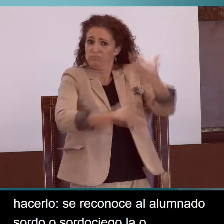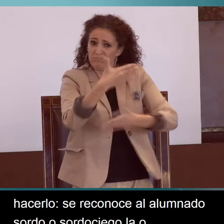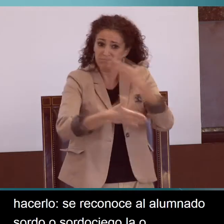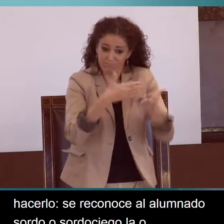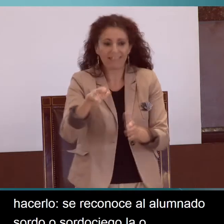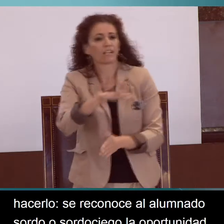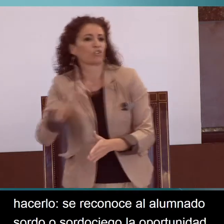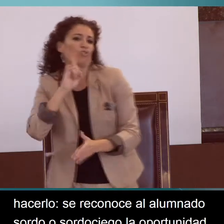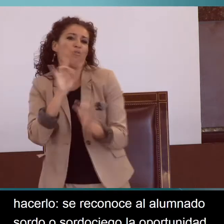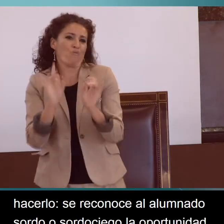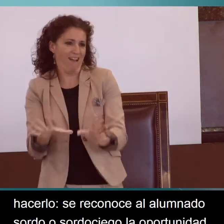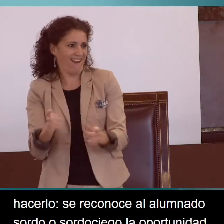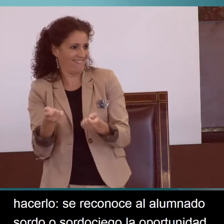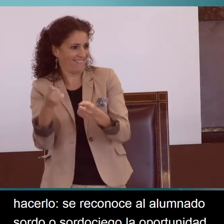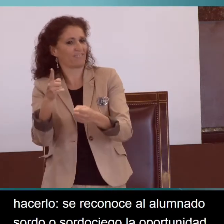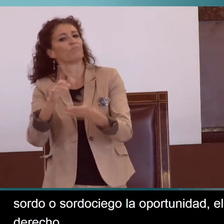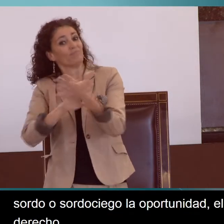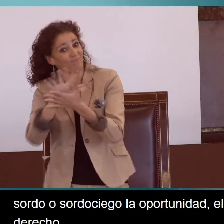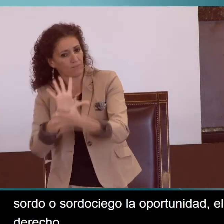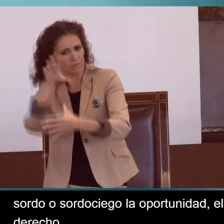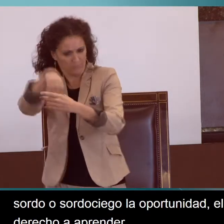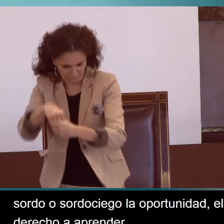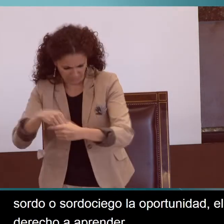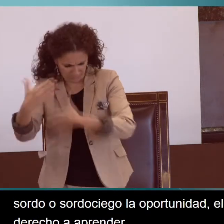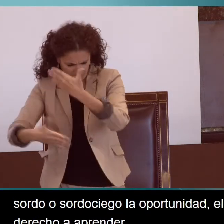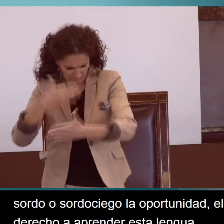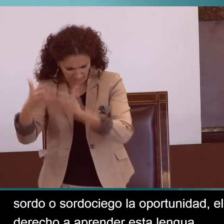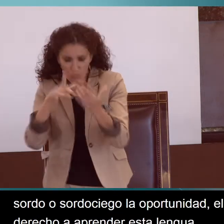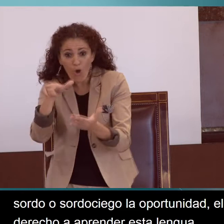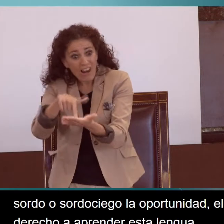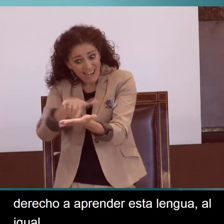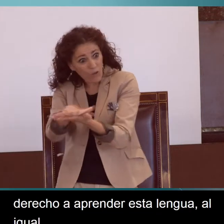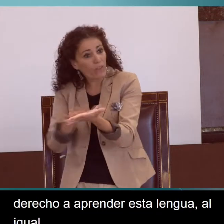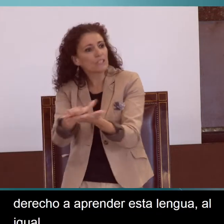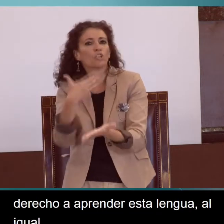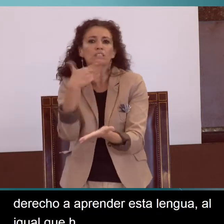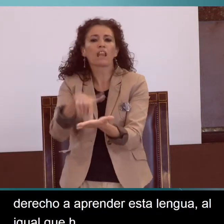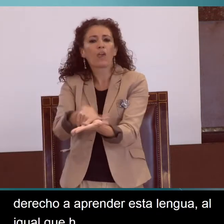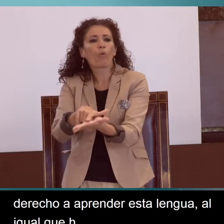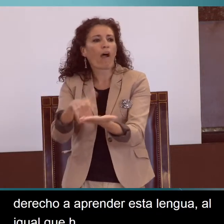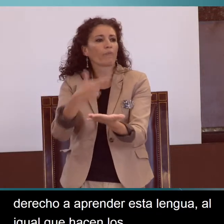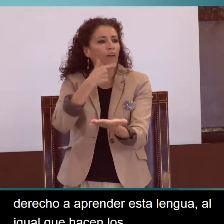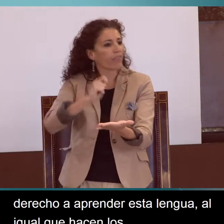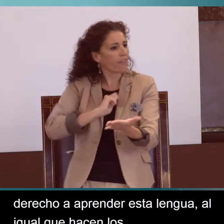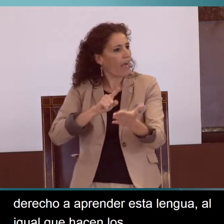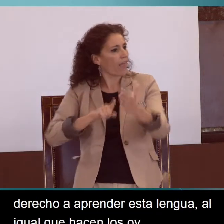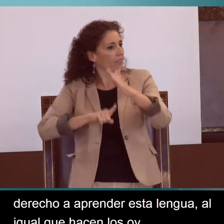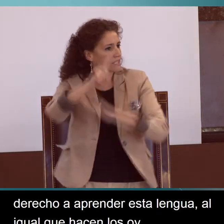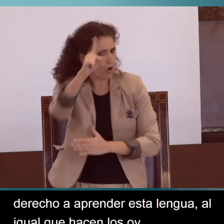pueden aprender su lengua castellana, del mismo modo, facilitar esa inclusión, ese aprendizaje en la lengua de signos por parte del alumnado